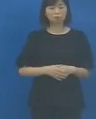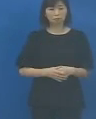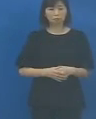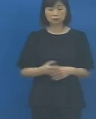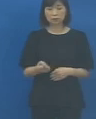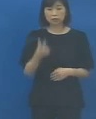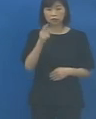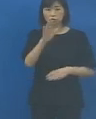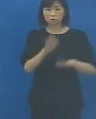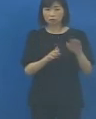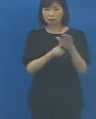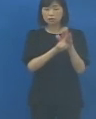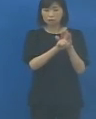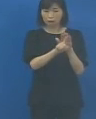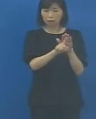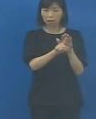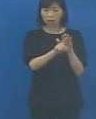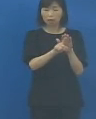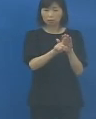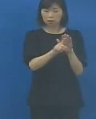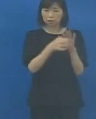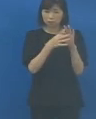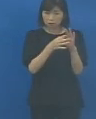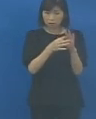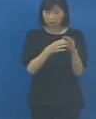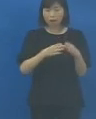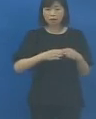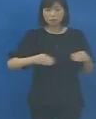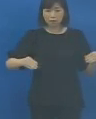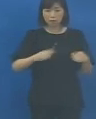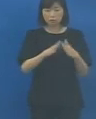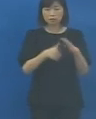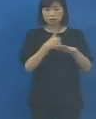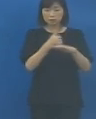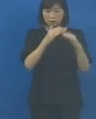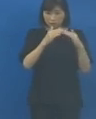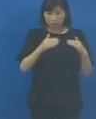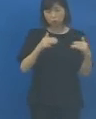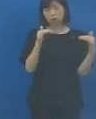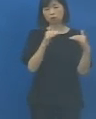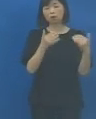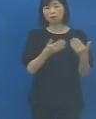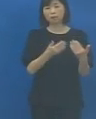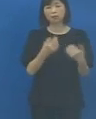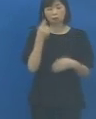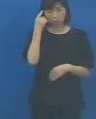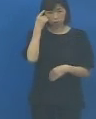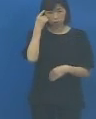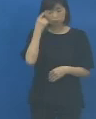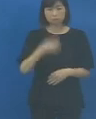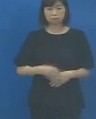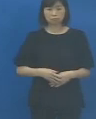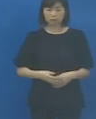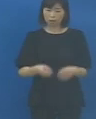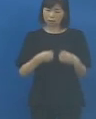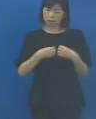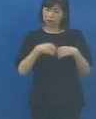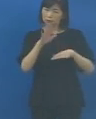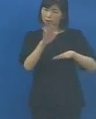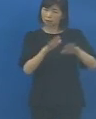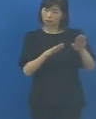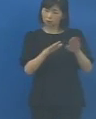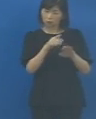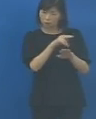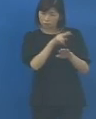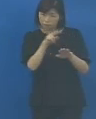緊急事態宣言等についても全国知事会として議論すべきだと思います。やはり感染状況に即応し